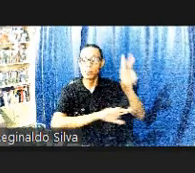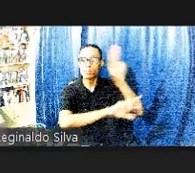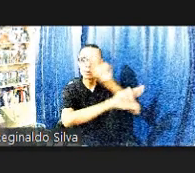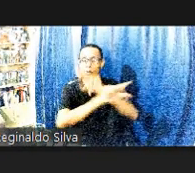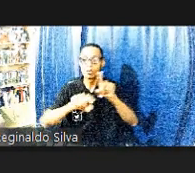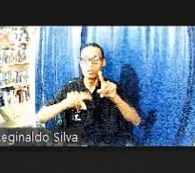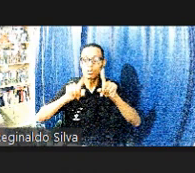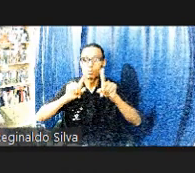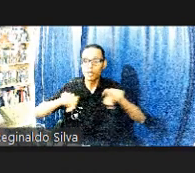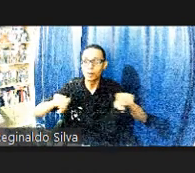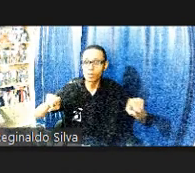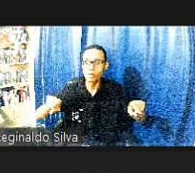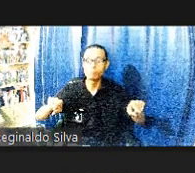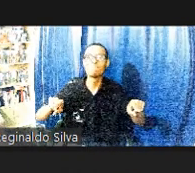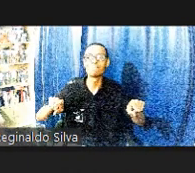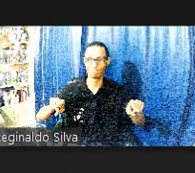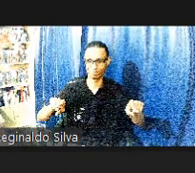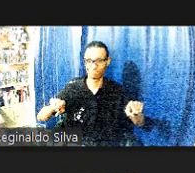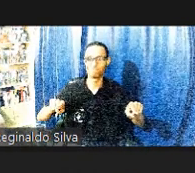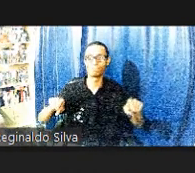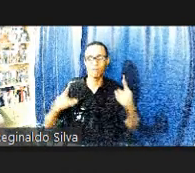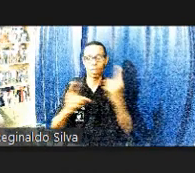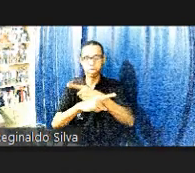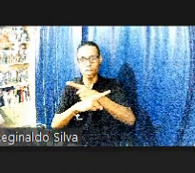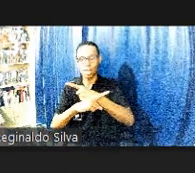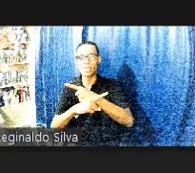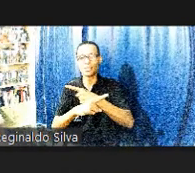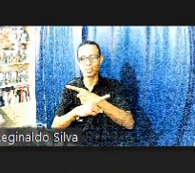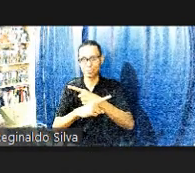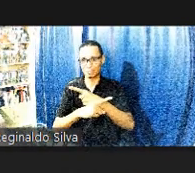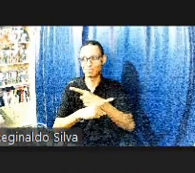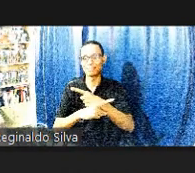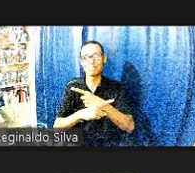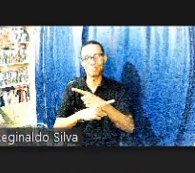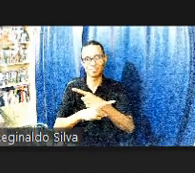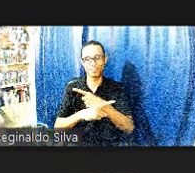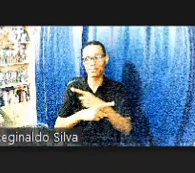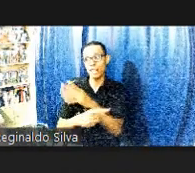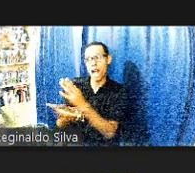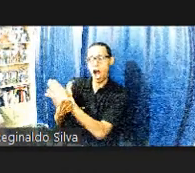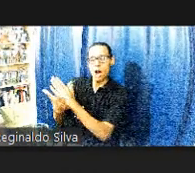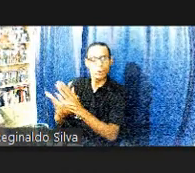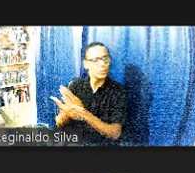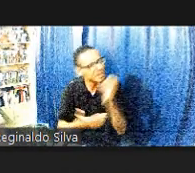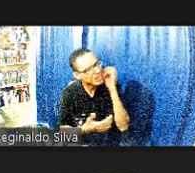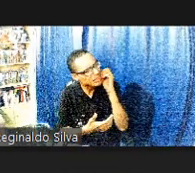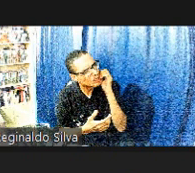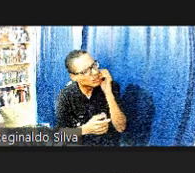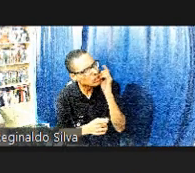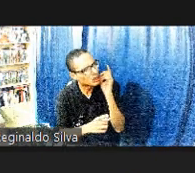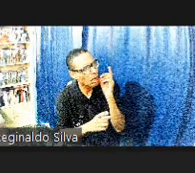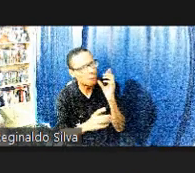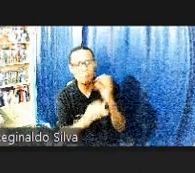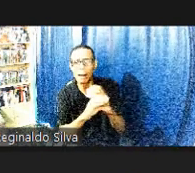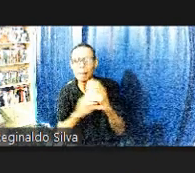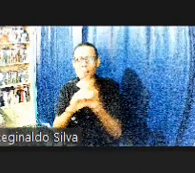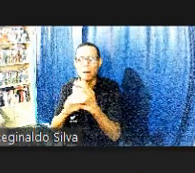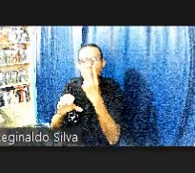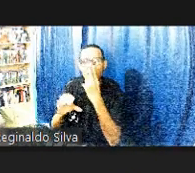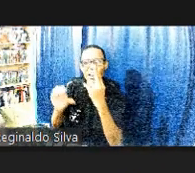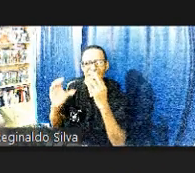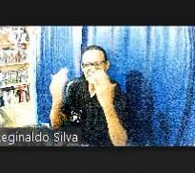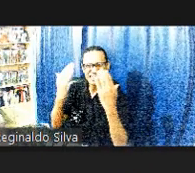por exemplo. Como ele trouxe, né, Débora? Assim como nós temos na língua portuguesa as